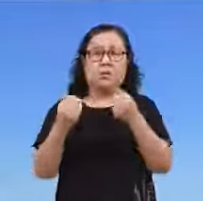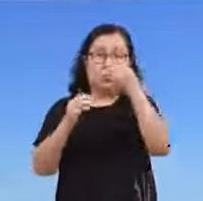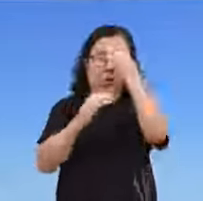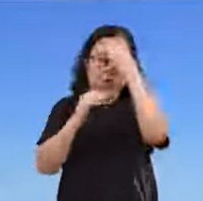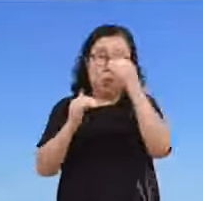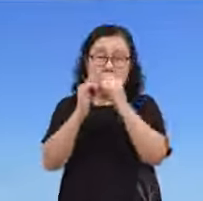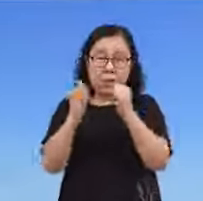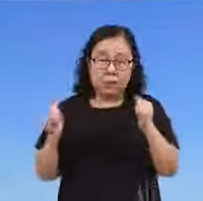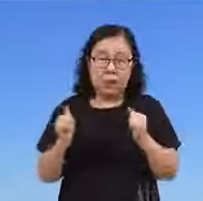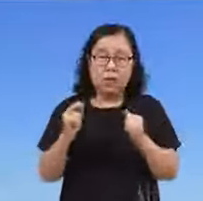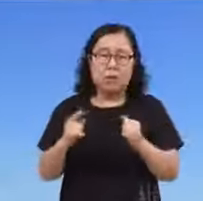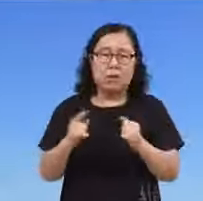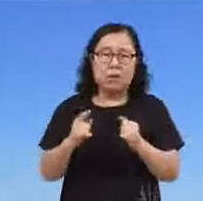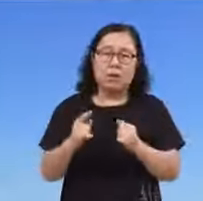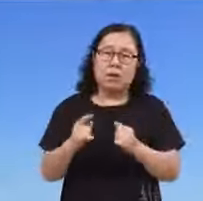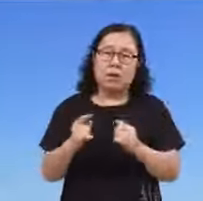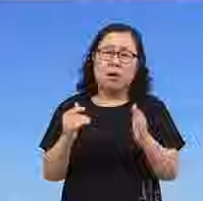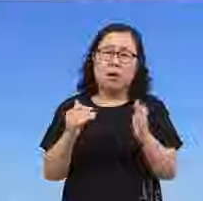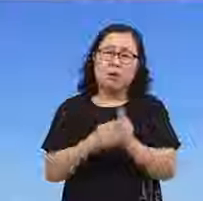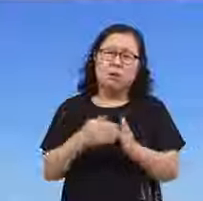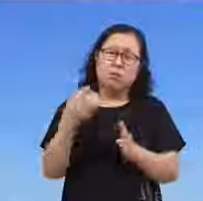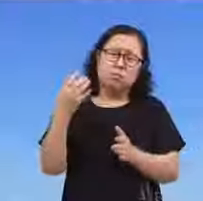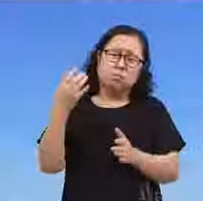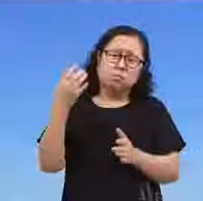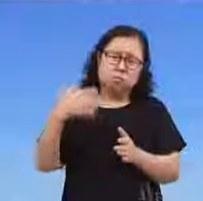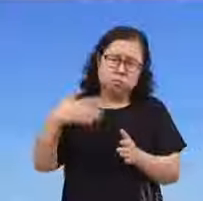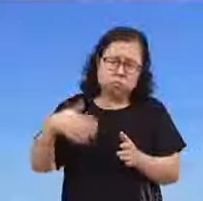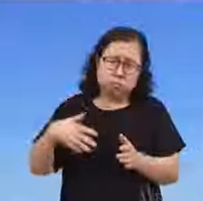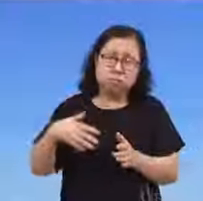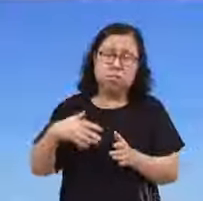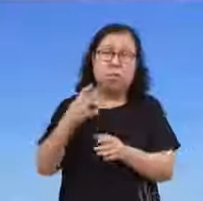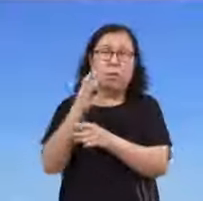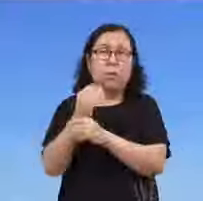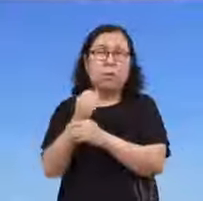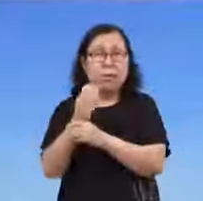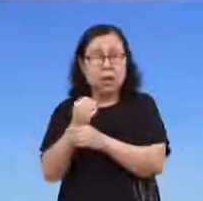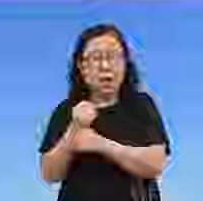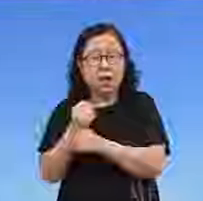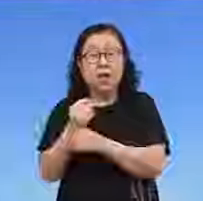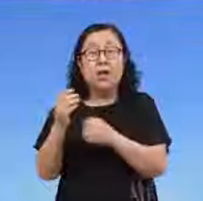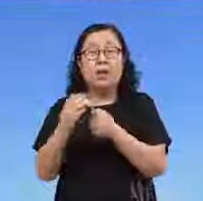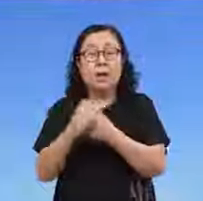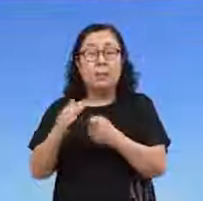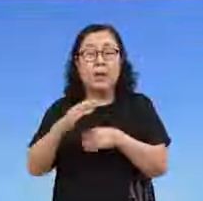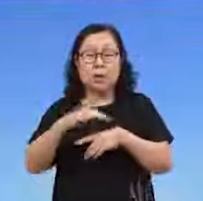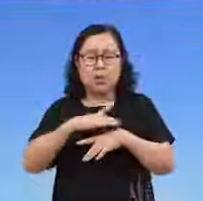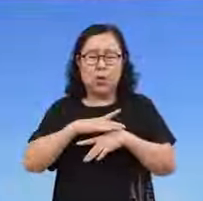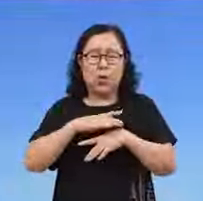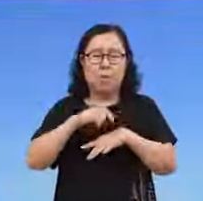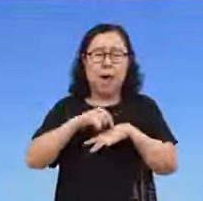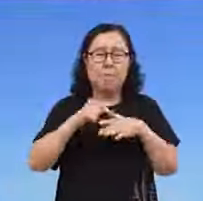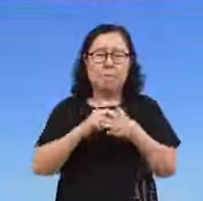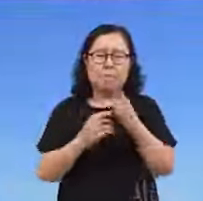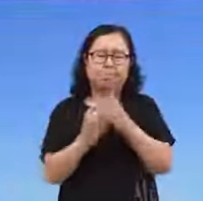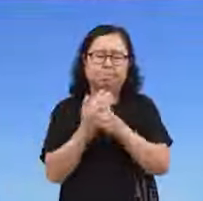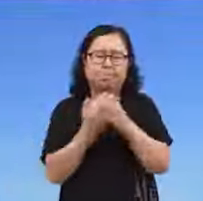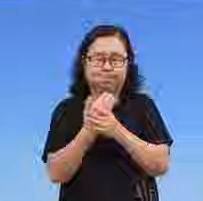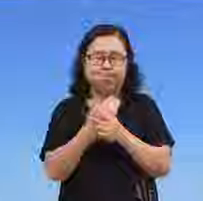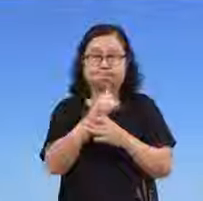성도님들 마음에 이게 도대체 언제 끝나는 건가, 이런 두려움이 엄습하고 있다는 것을 제가 듣기